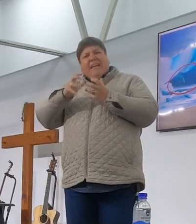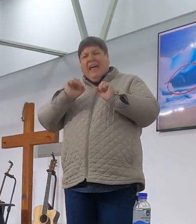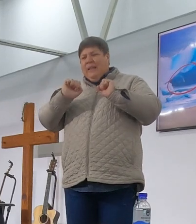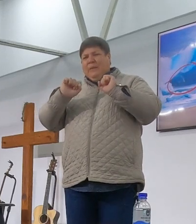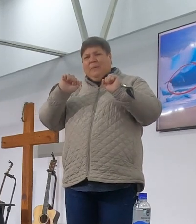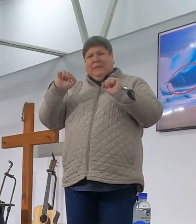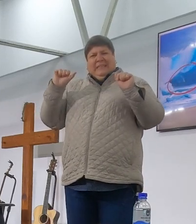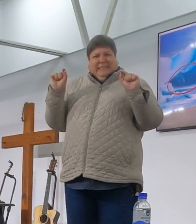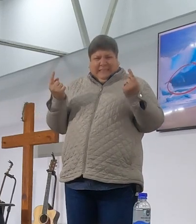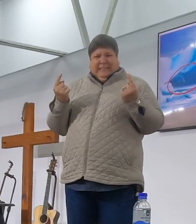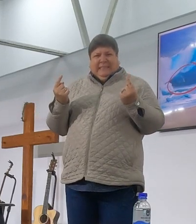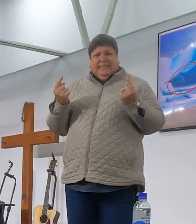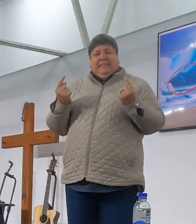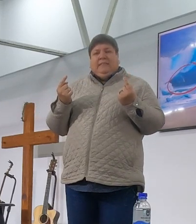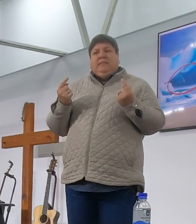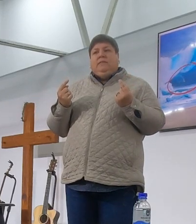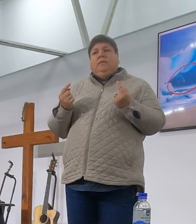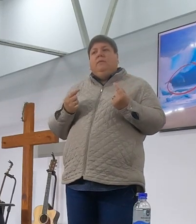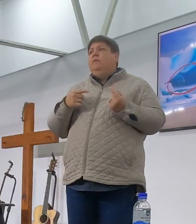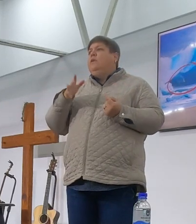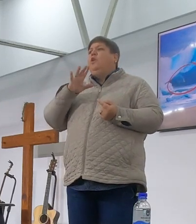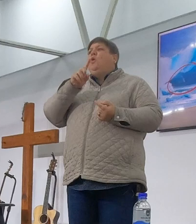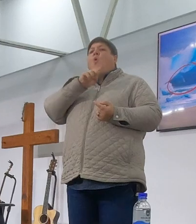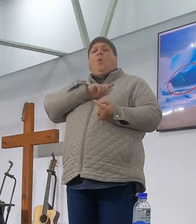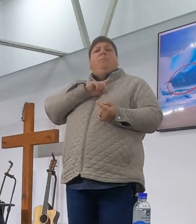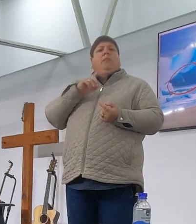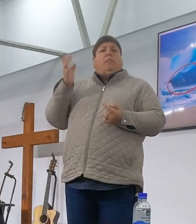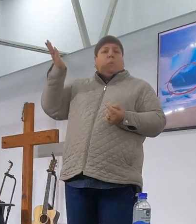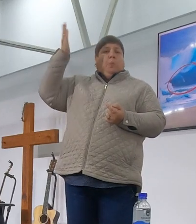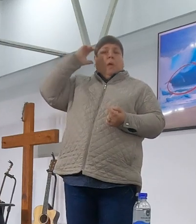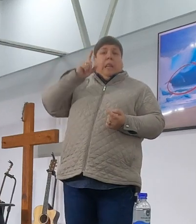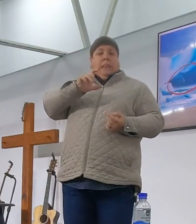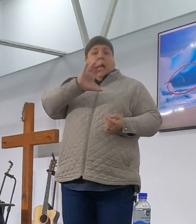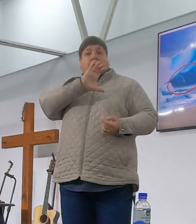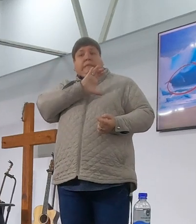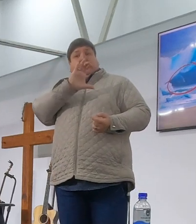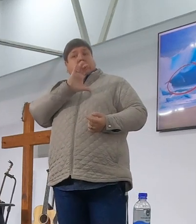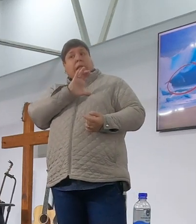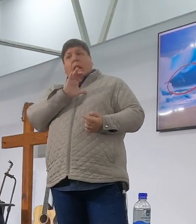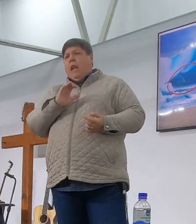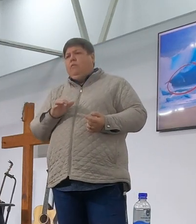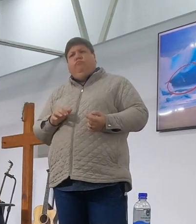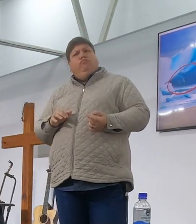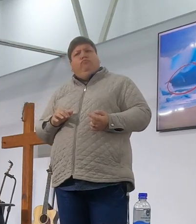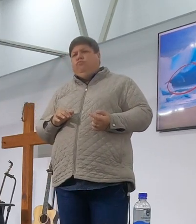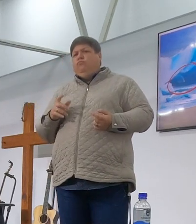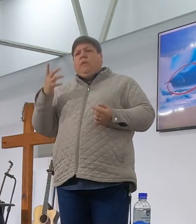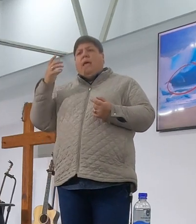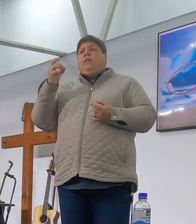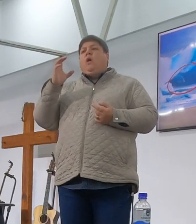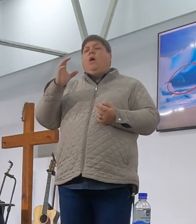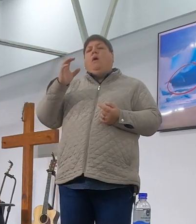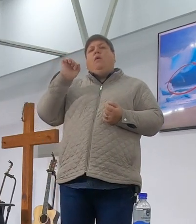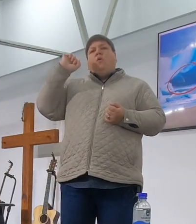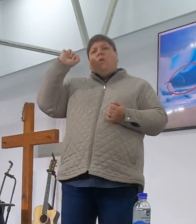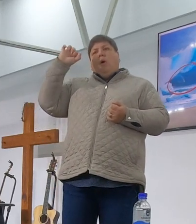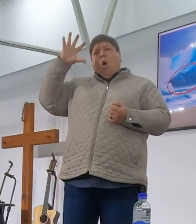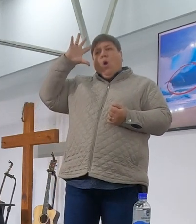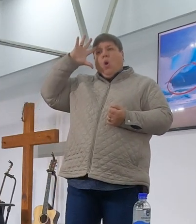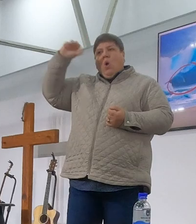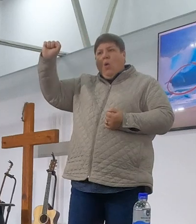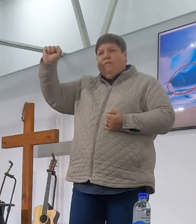wêreldbeskouing gehad. En dit is nie omdat almal Christene was nie, maar dit was omdat daar 'n algemene konsensus was oor wat